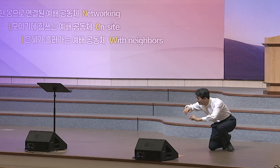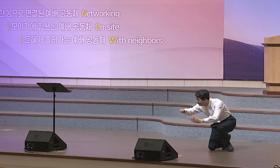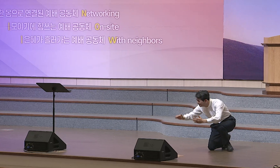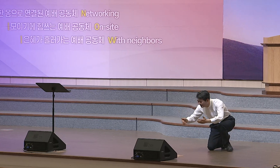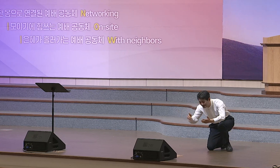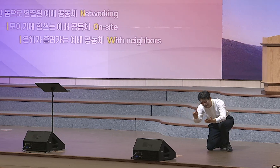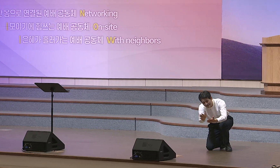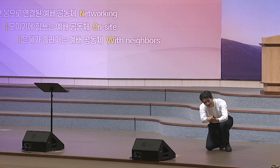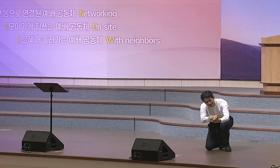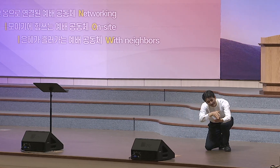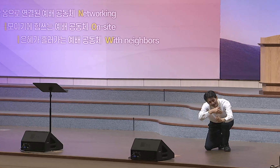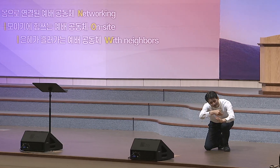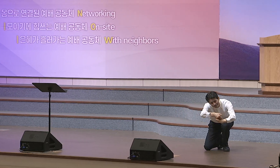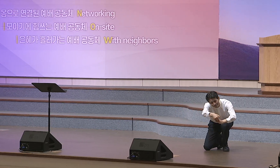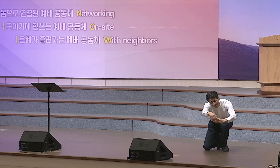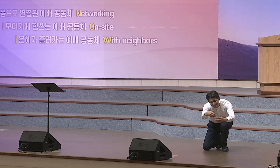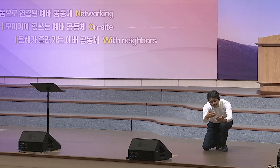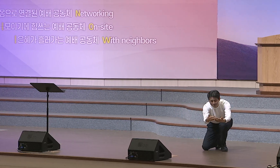나무진을 칠하네.